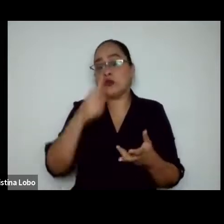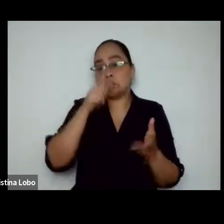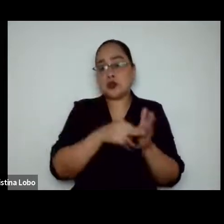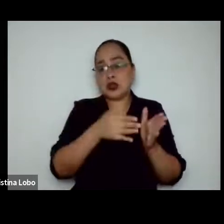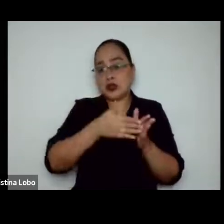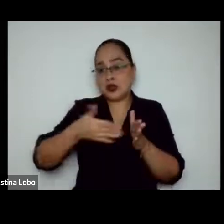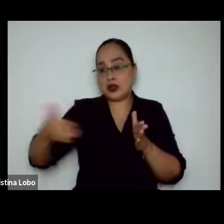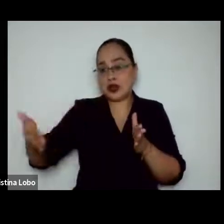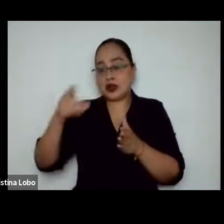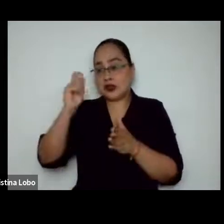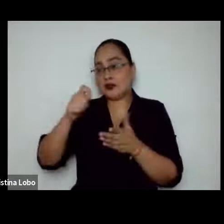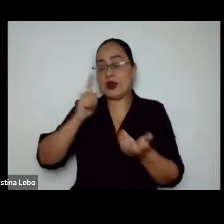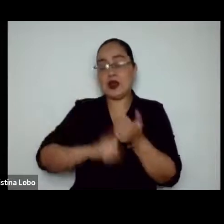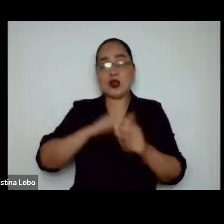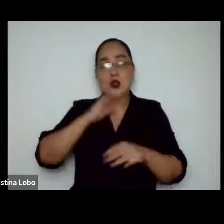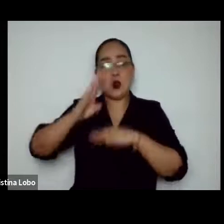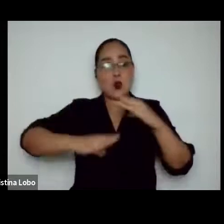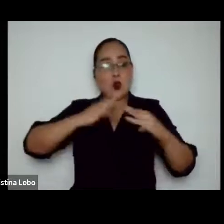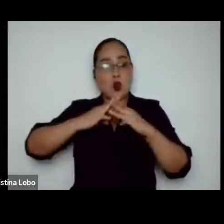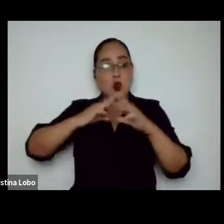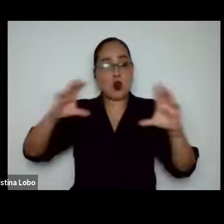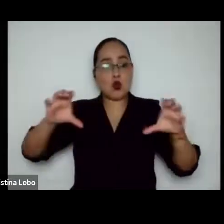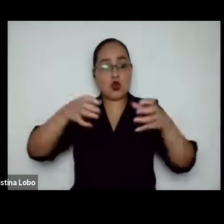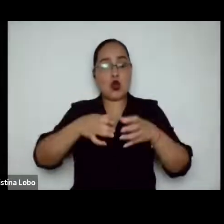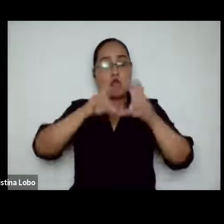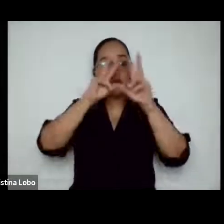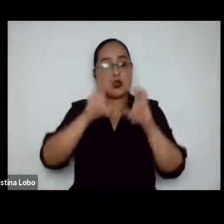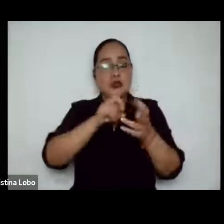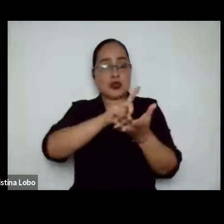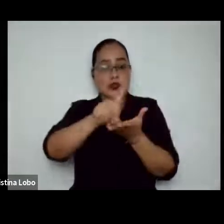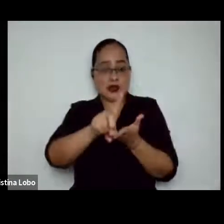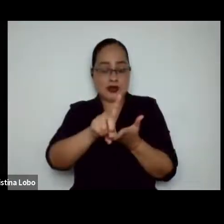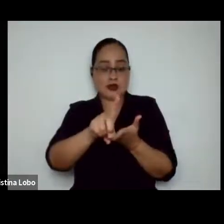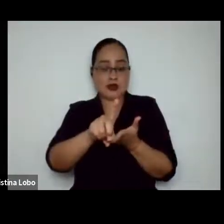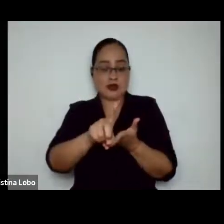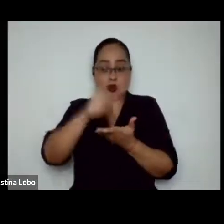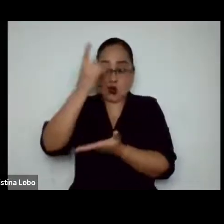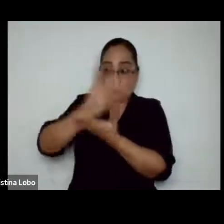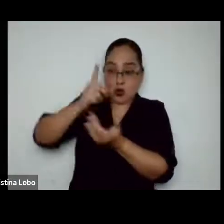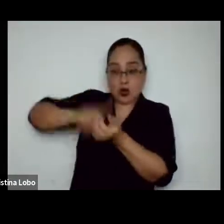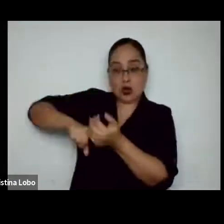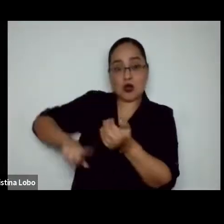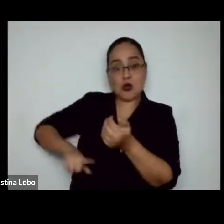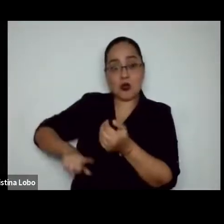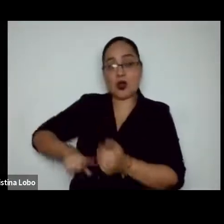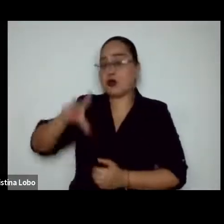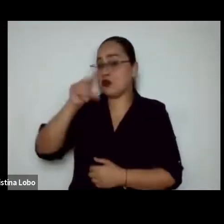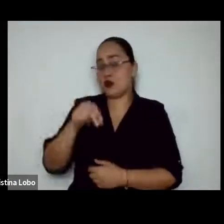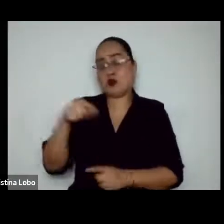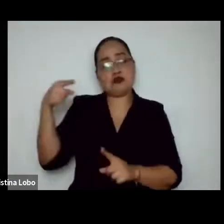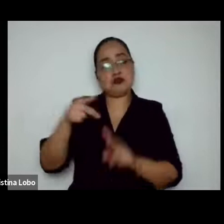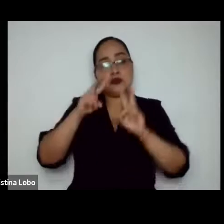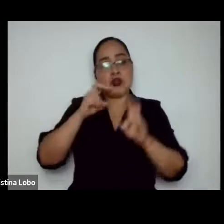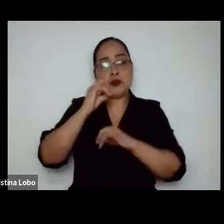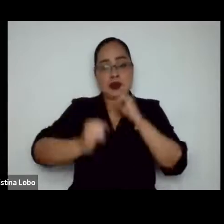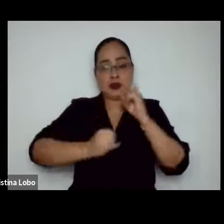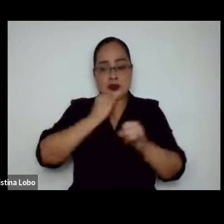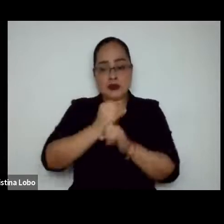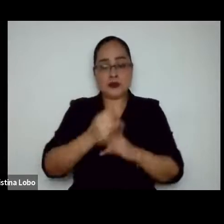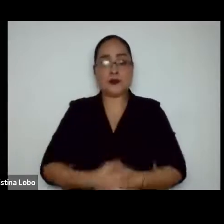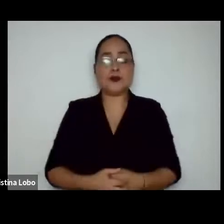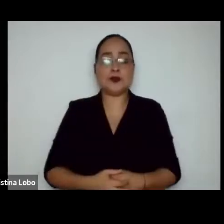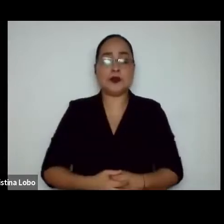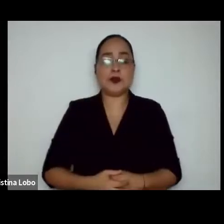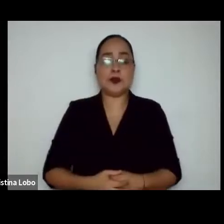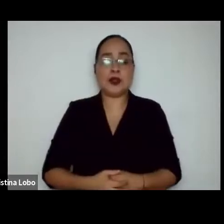de la internacionalización de los derechos que van más allá del Estado. Entonces, hasta ahí, diría